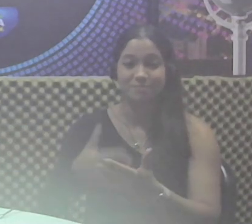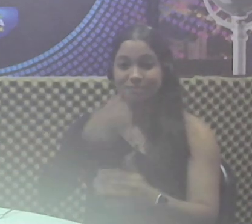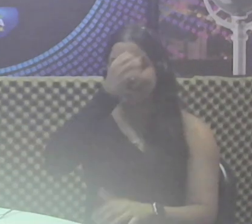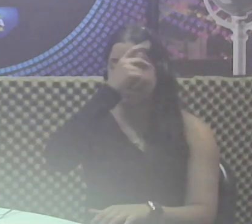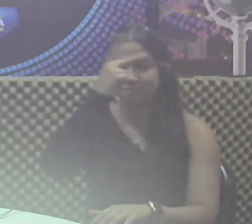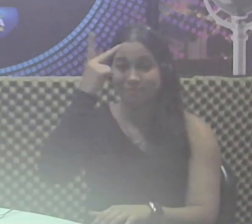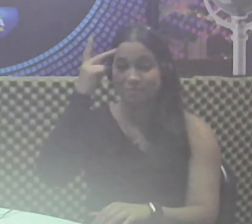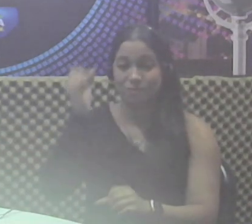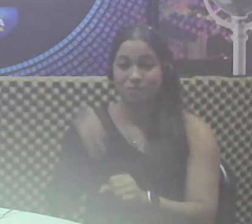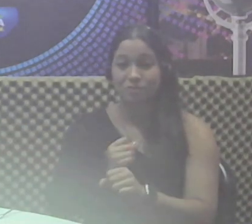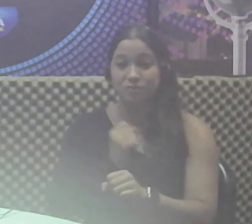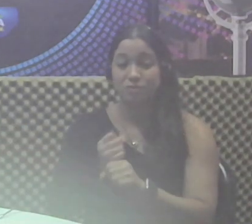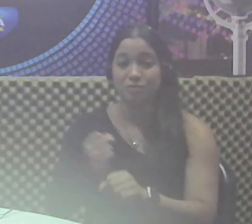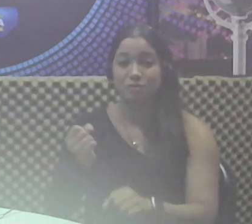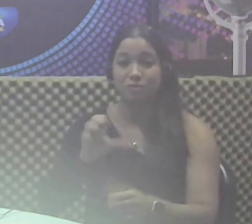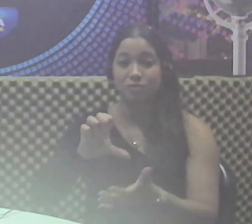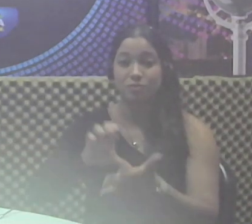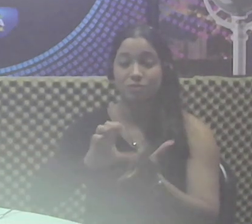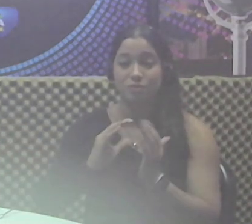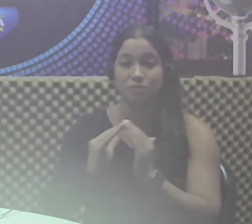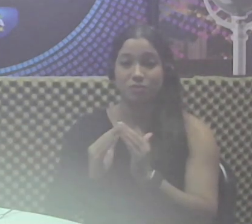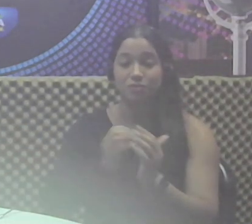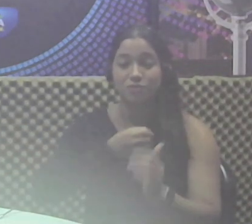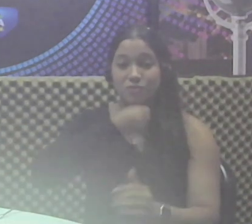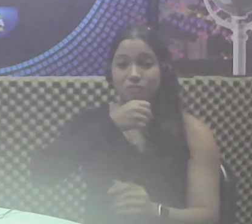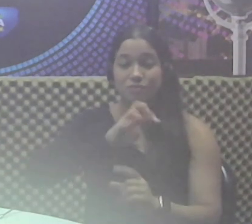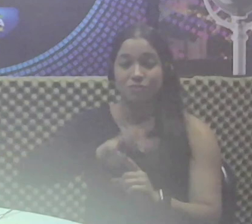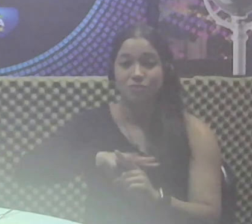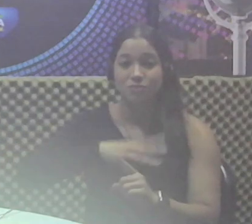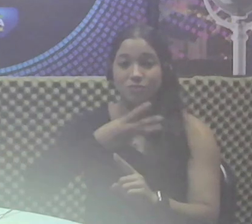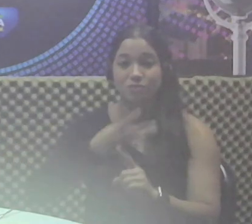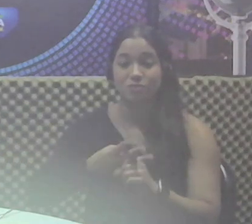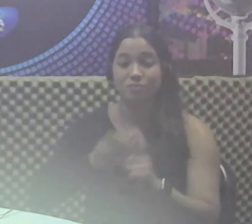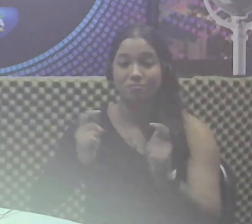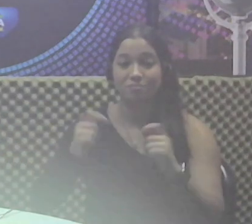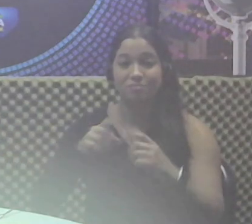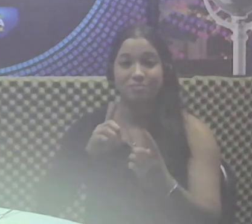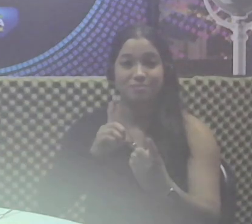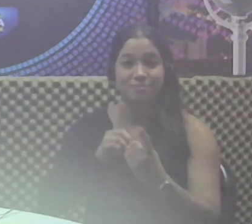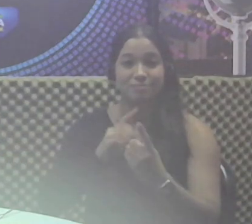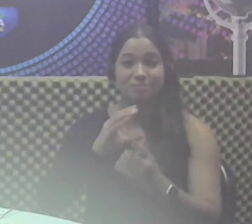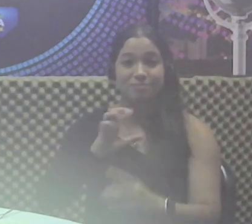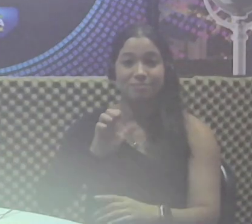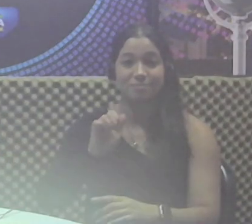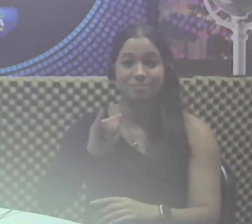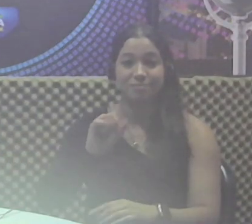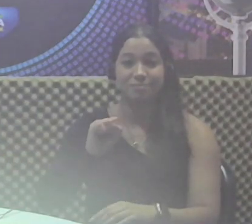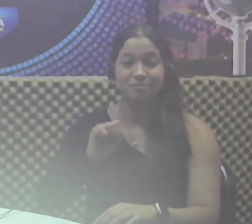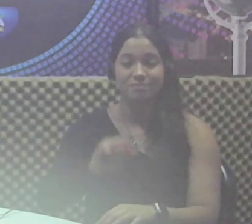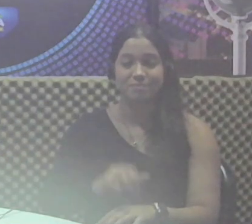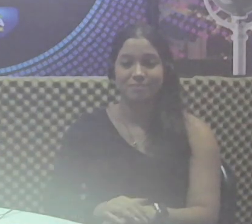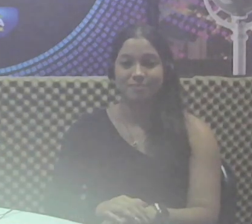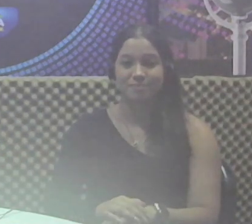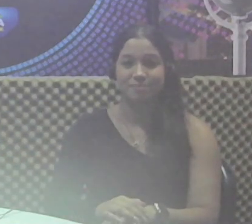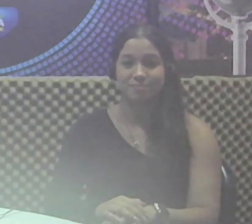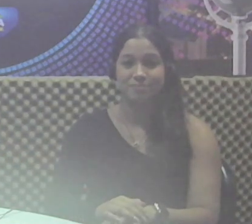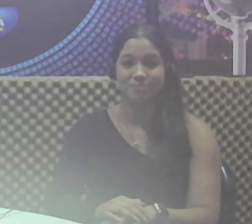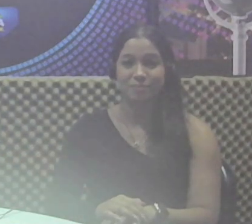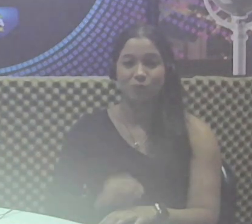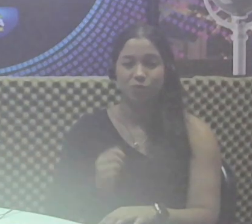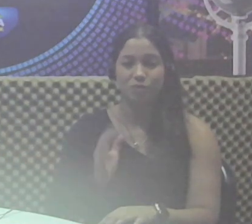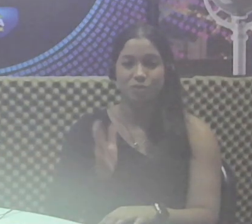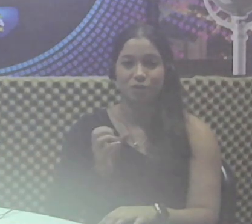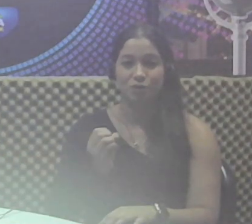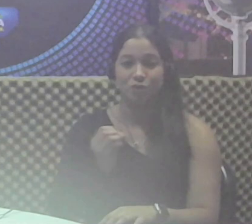prefeitura construiu um novo condomínio do idoso e triplicou a capacidade de atendimento dos CEAs. E já tem